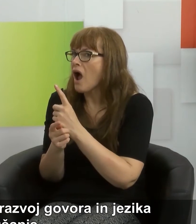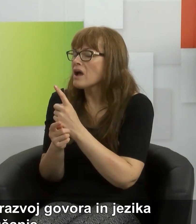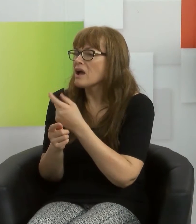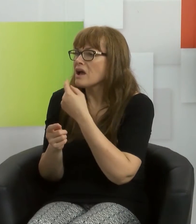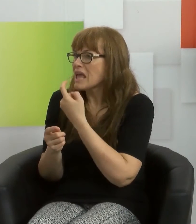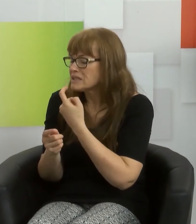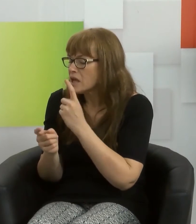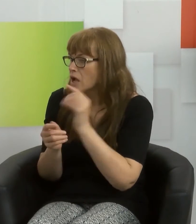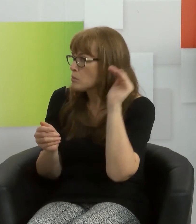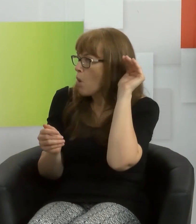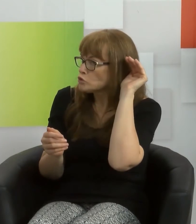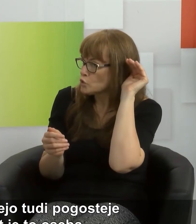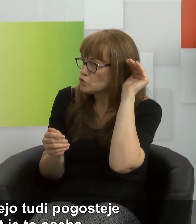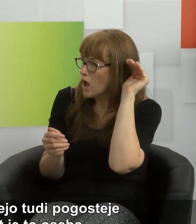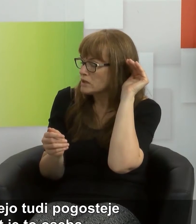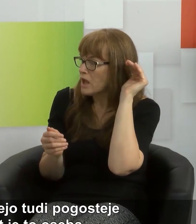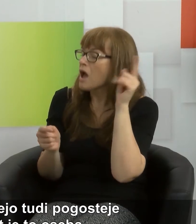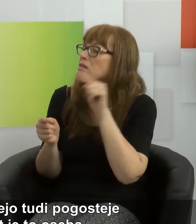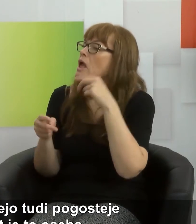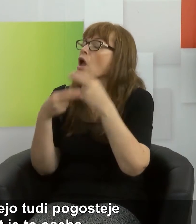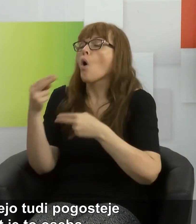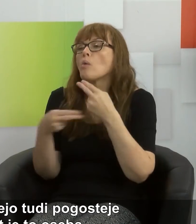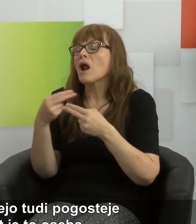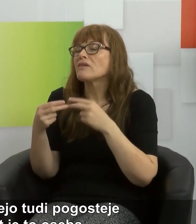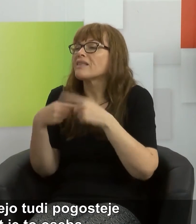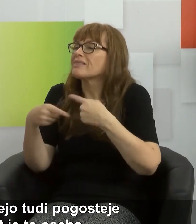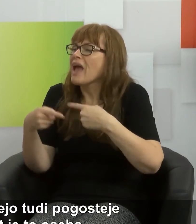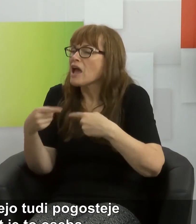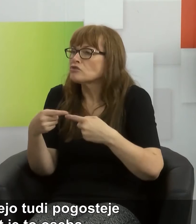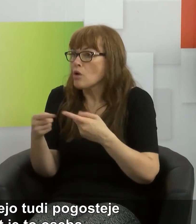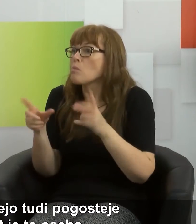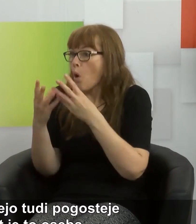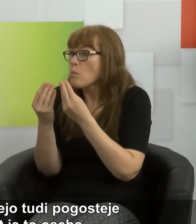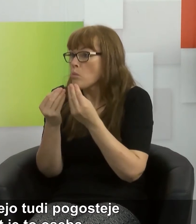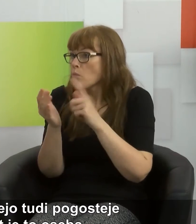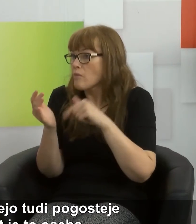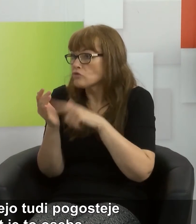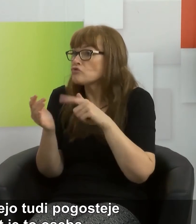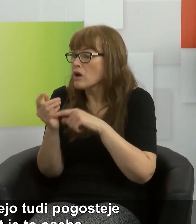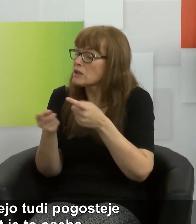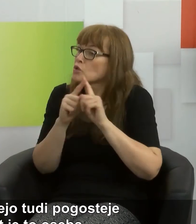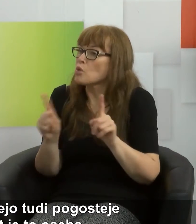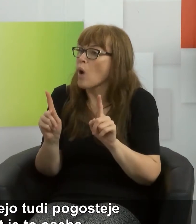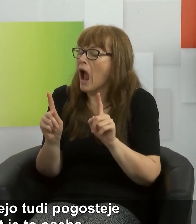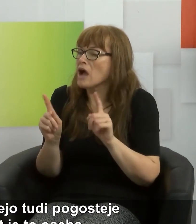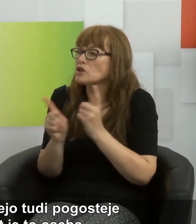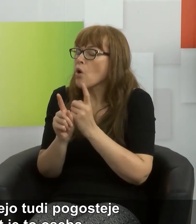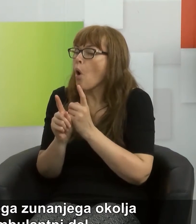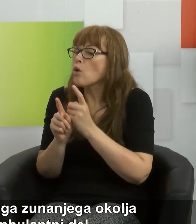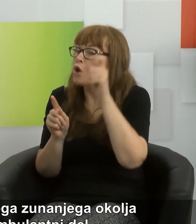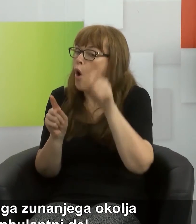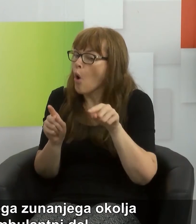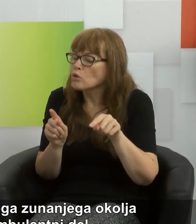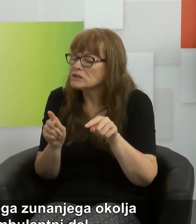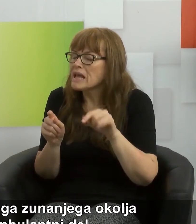poslušanja, pa te obravnave tečejo tudi pogosteje in drugače, kot je to oseba,